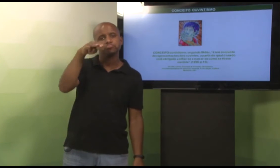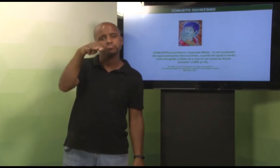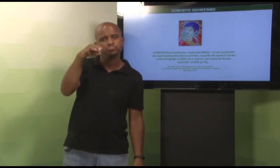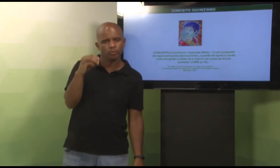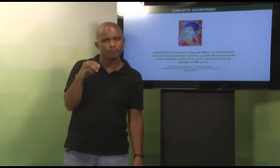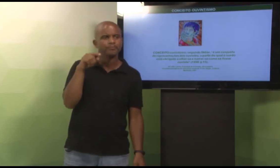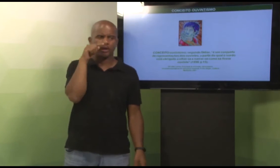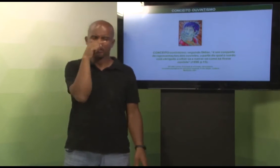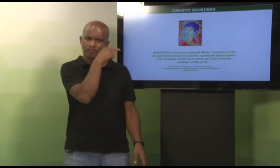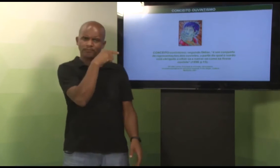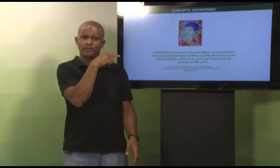ouvintismo.